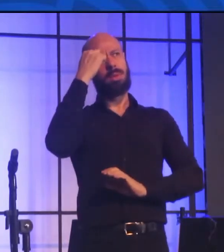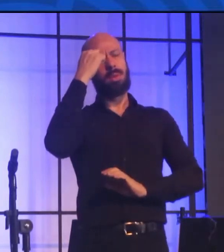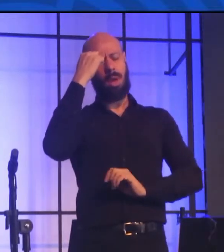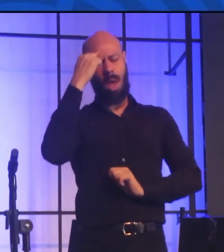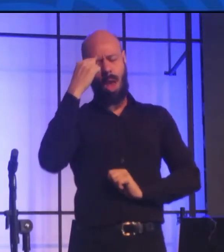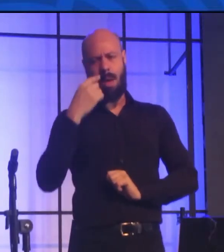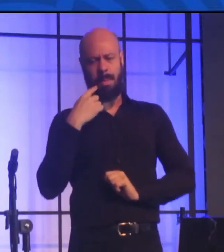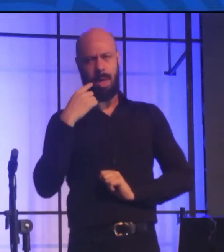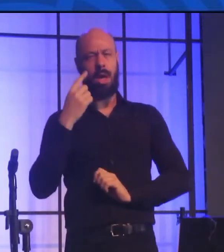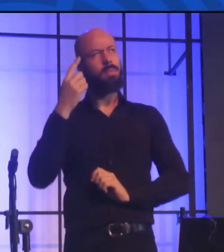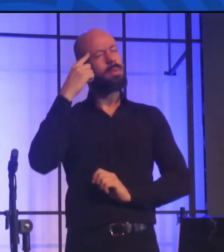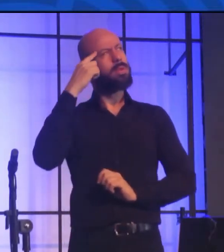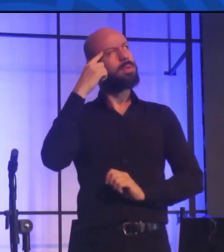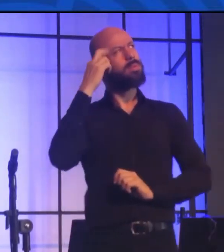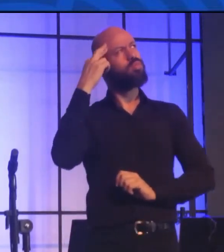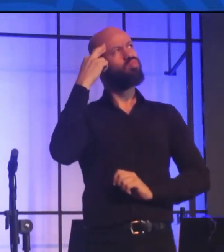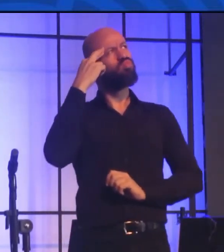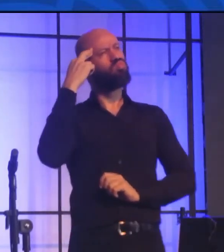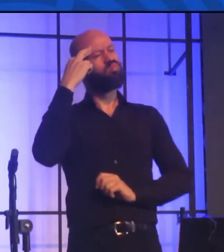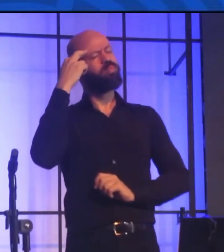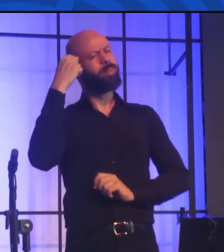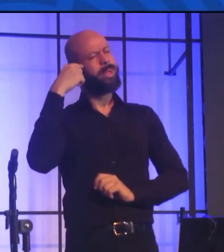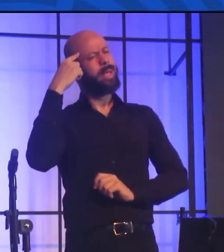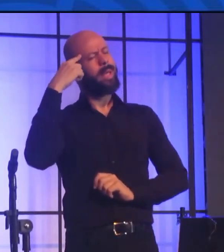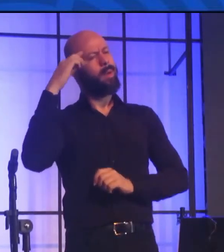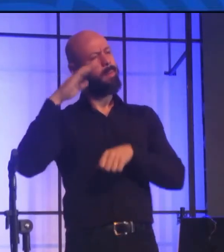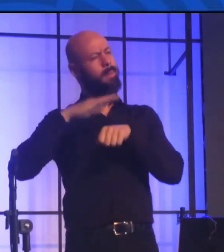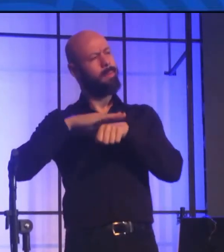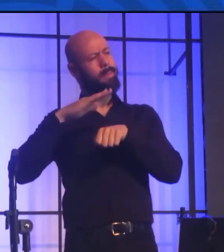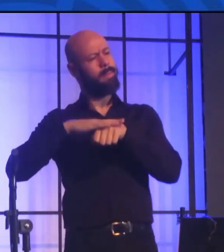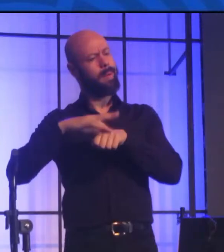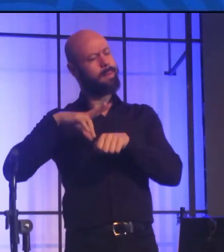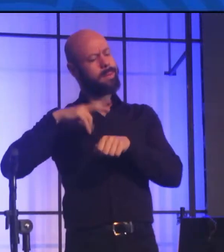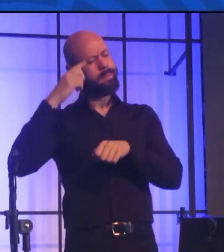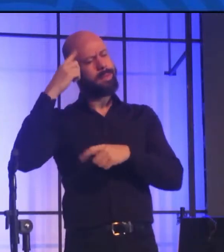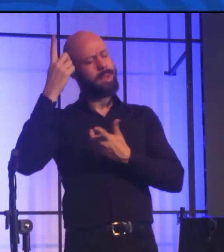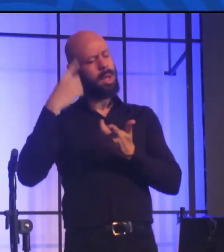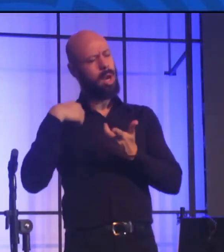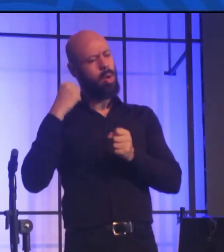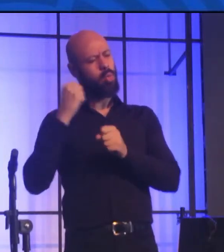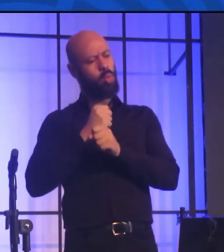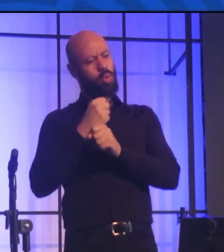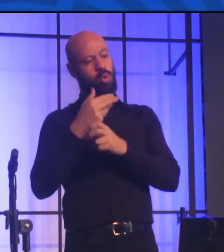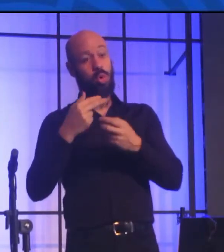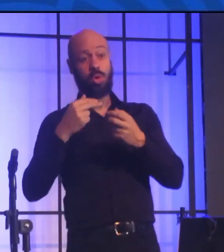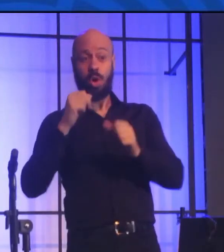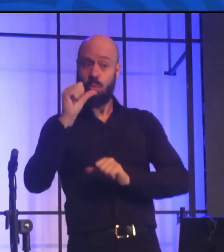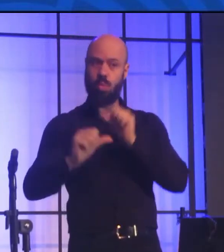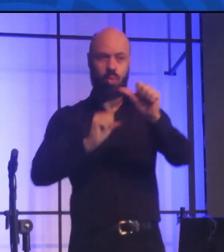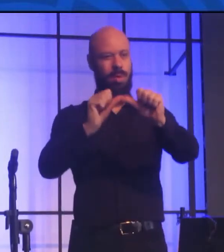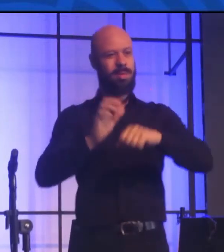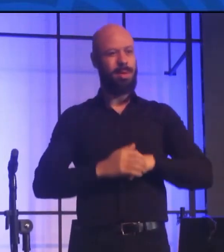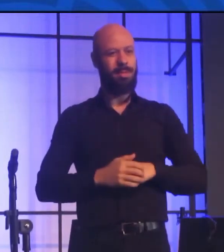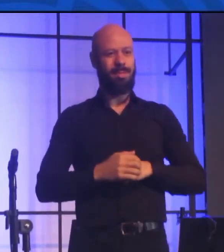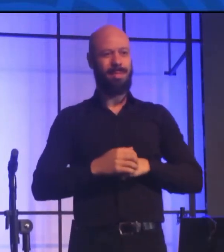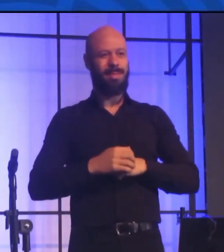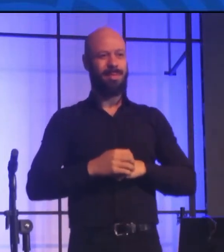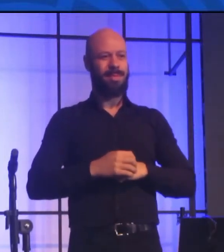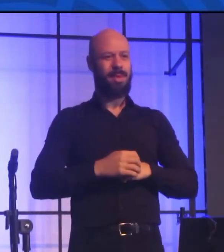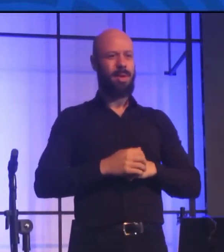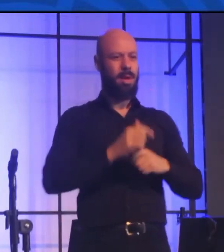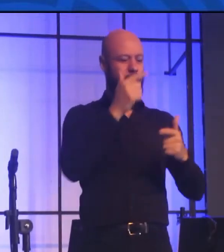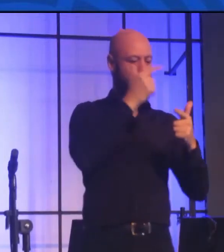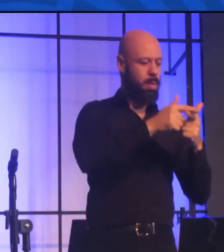um convite para você criar, para você construir algo. Não fique